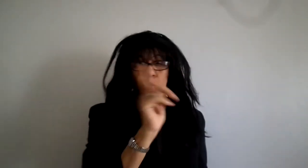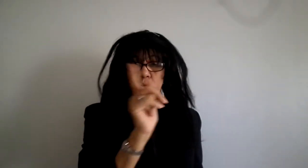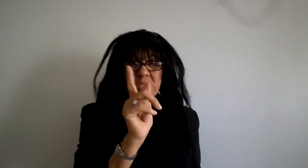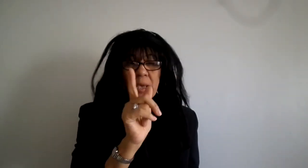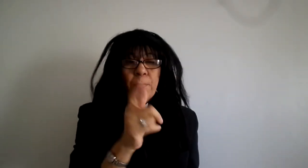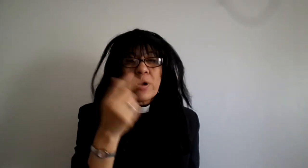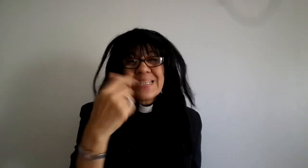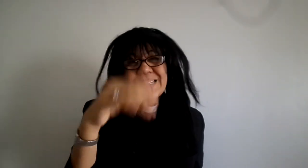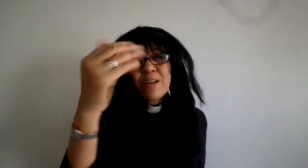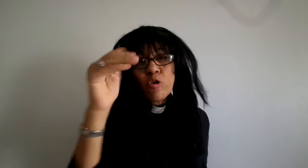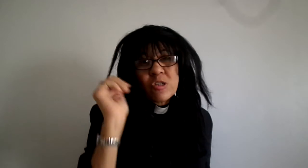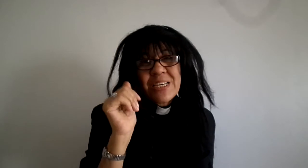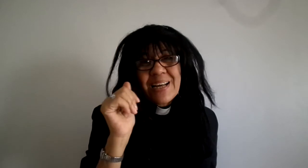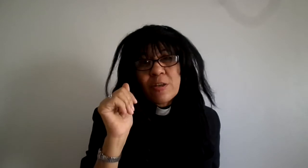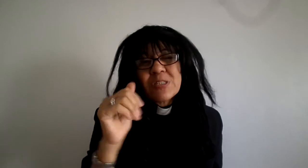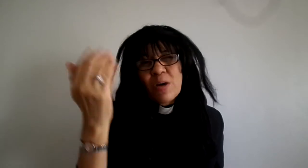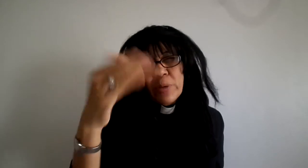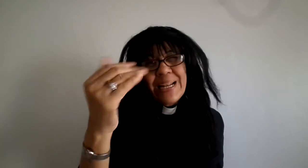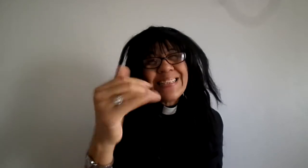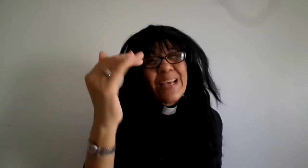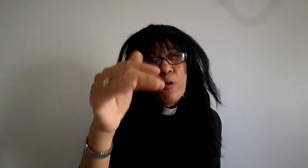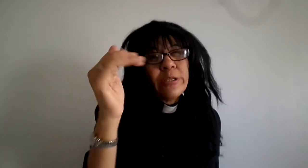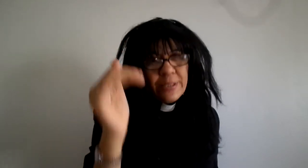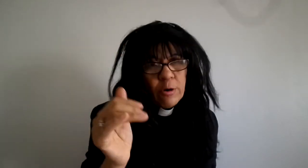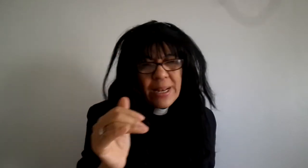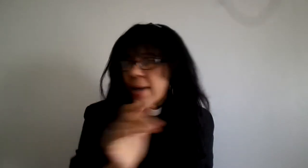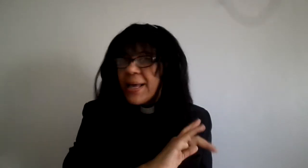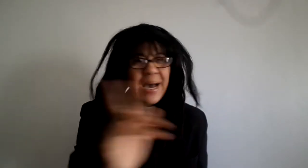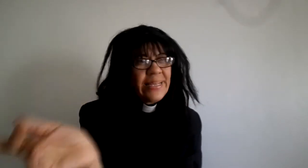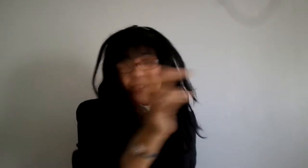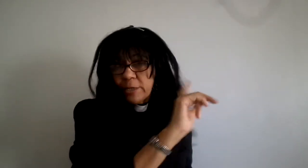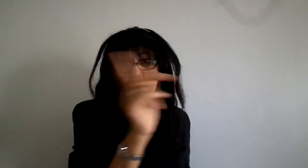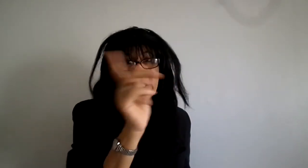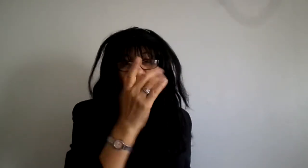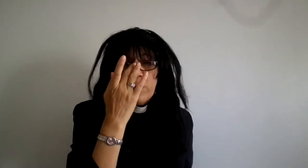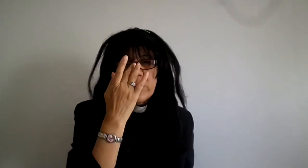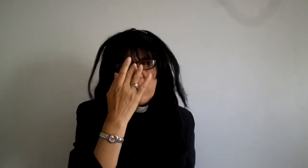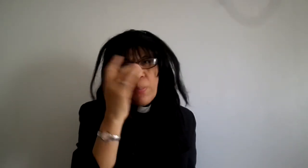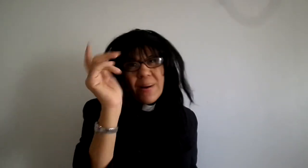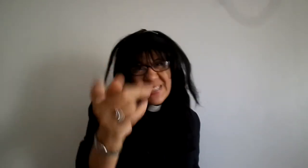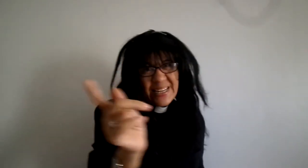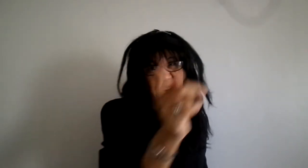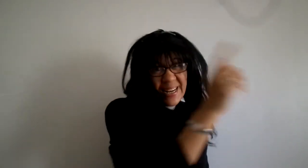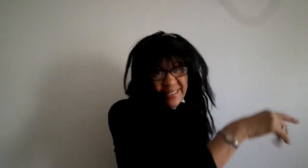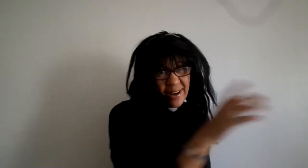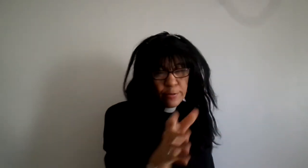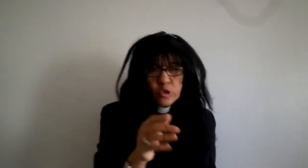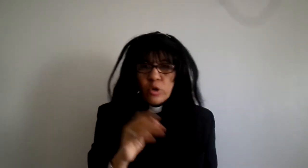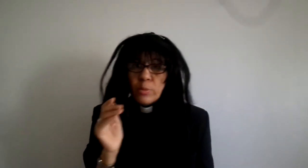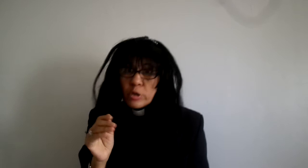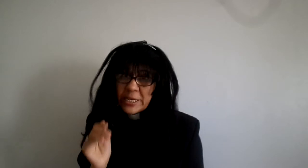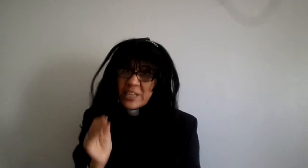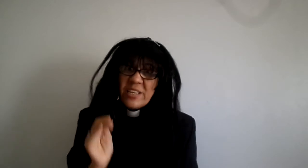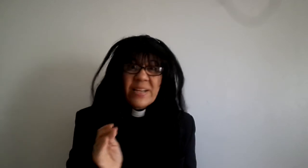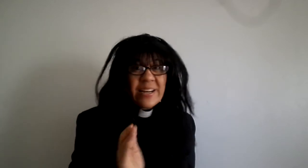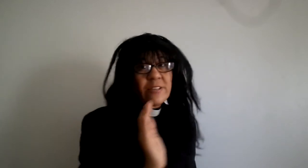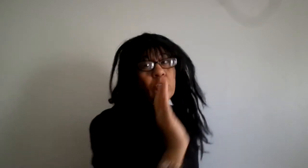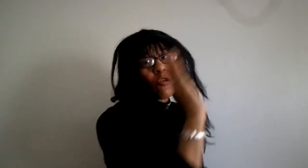conoce porque si él conociera a Dios, se hubiera temor de Dios, ¿verdad? Hay gente que no tiene temor de Dios para vaciarle la cartera a muchos. Todo el mundo te quiere llevar al reino de los